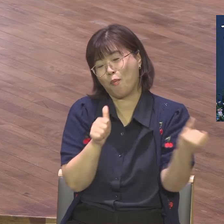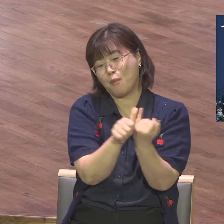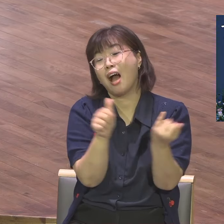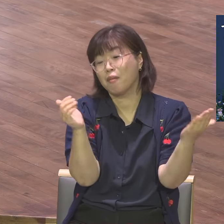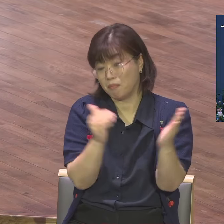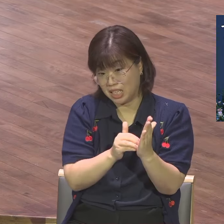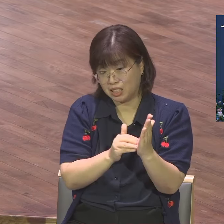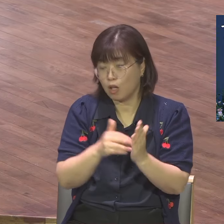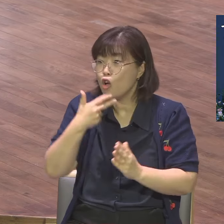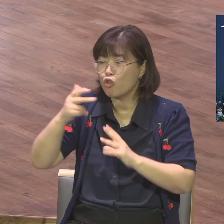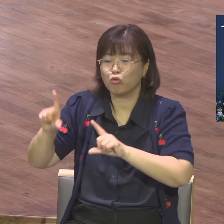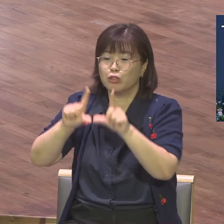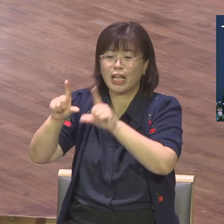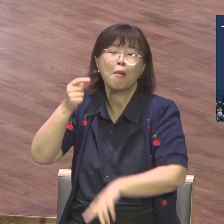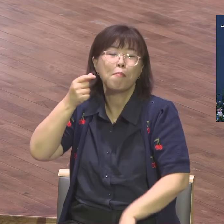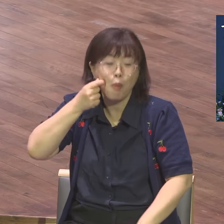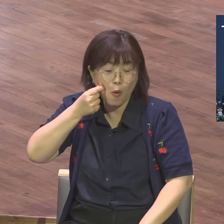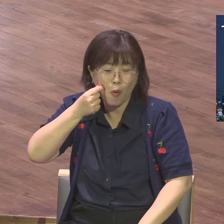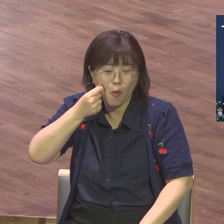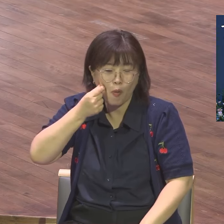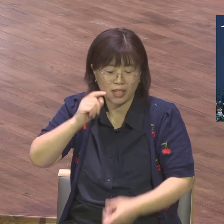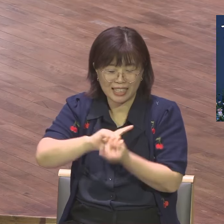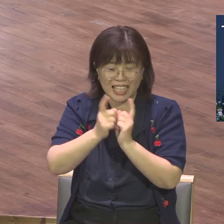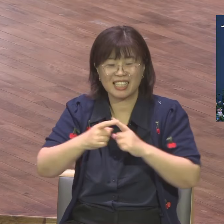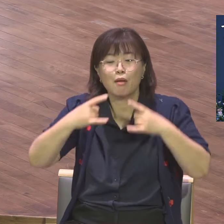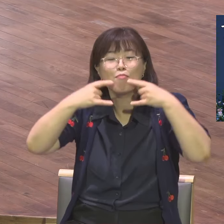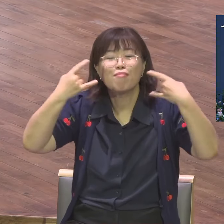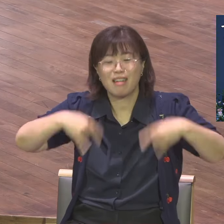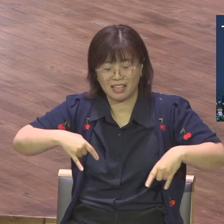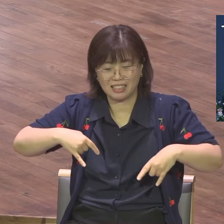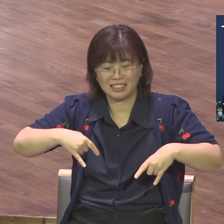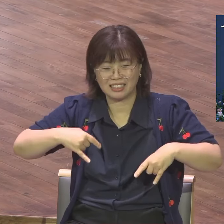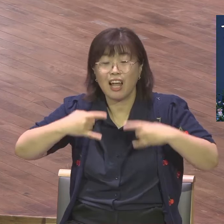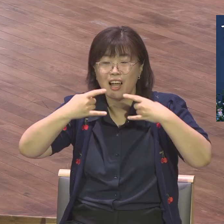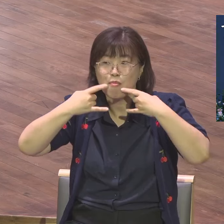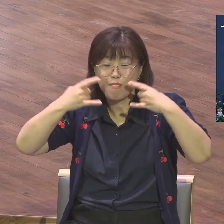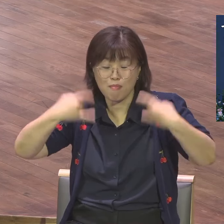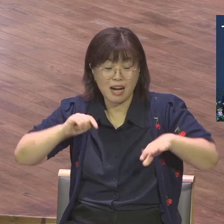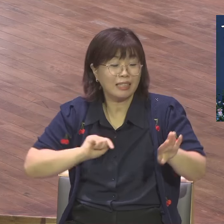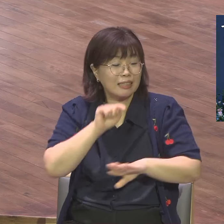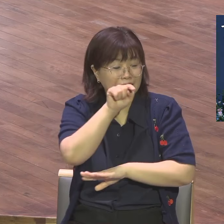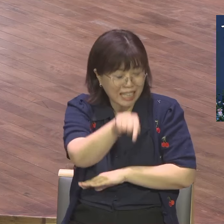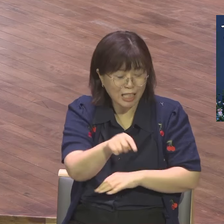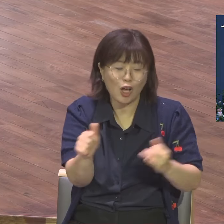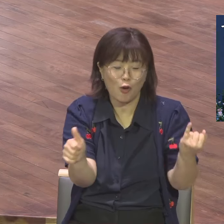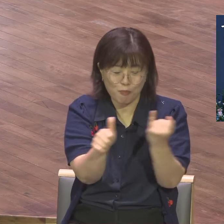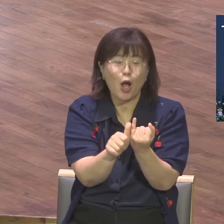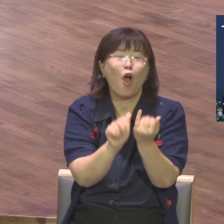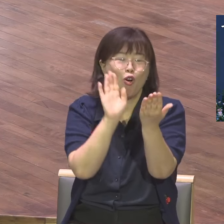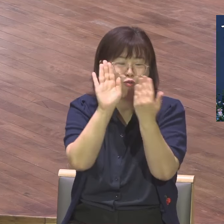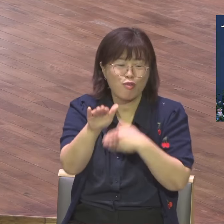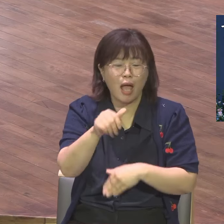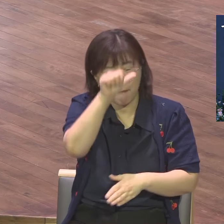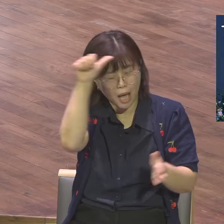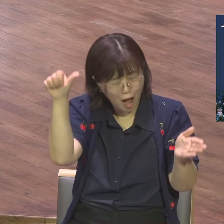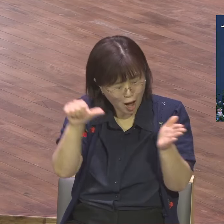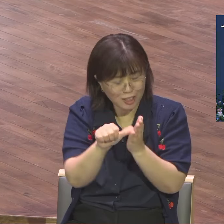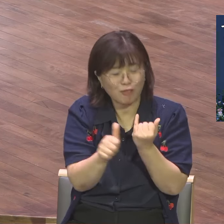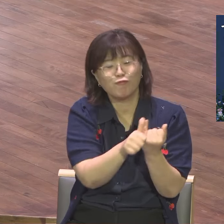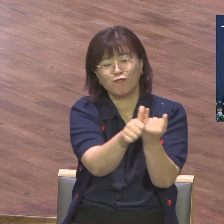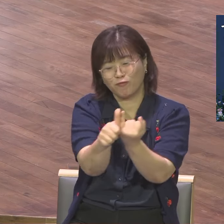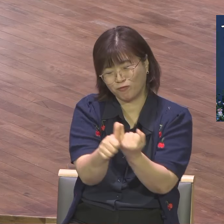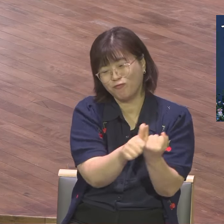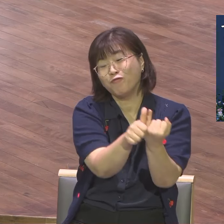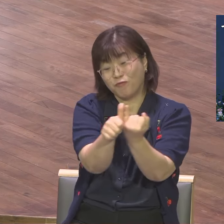생활이 불가했기 때문에 프랑스로 가서 조촐하게 결혼식을 올린 후에 평생을 그렇게